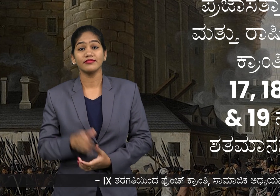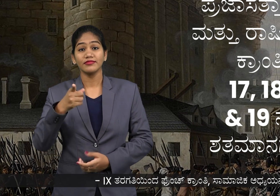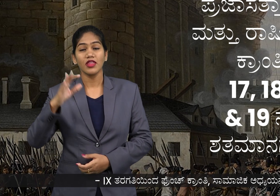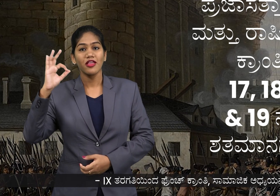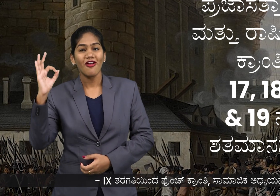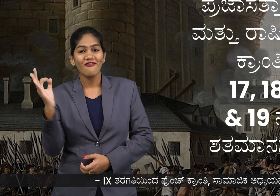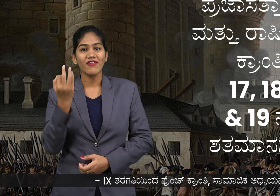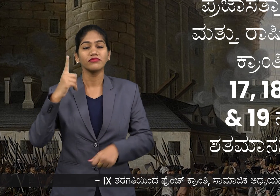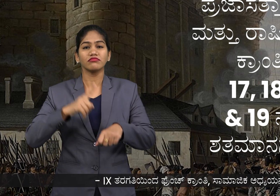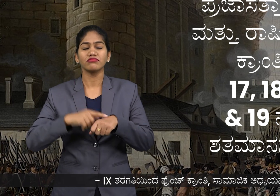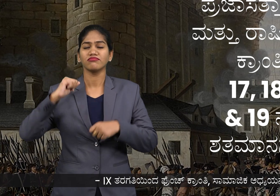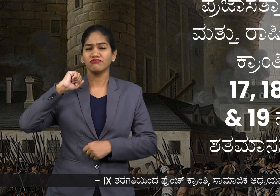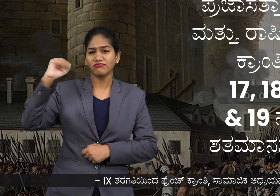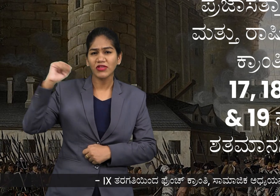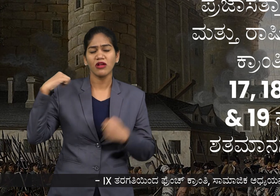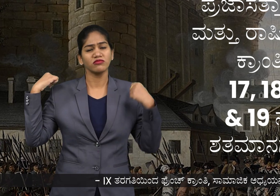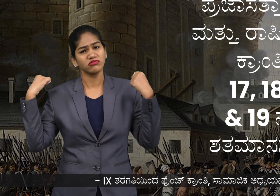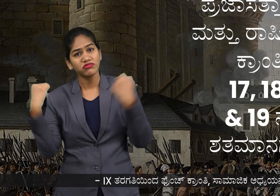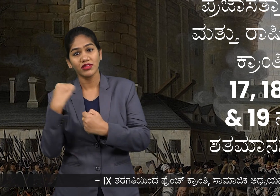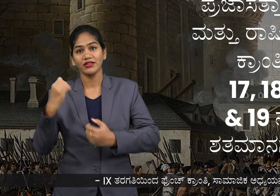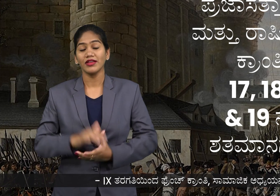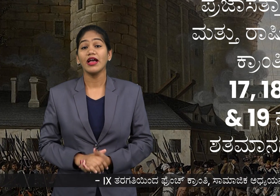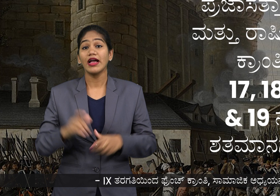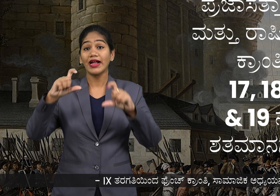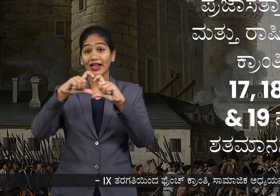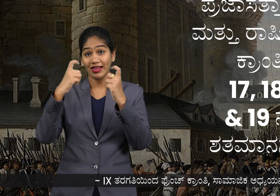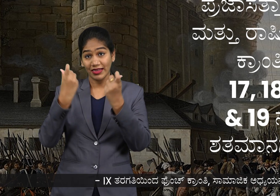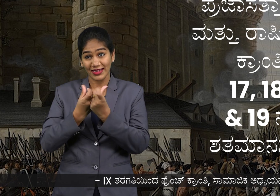9ನೇ ತರಗತಿಯಿಂದ ಫ್ರೆಂಚ್ ಕ್ರಾಂತಿ ಸಾಮಾಜಿಕ ಅಧ್ಯಯನಗಳು.